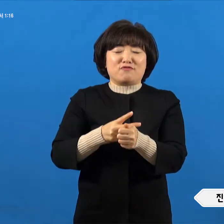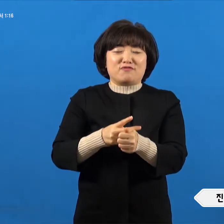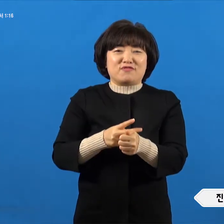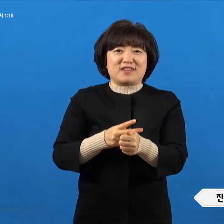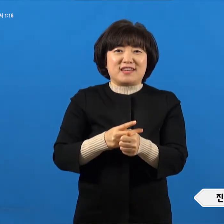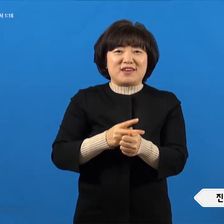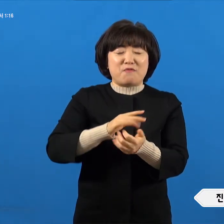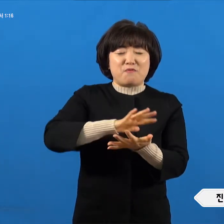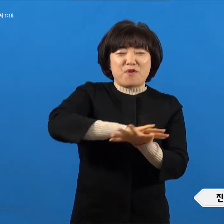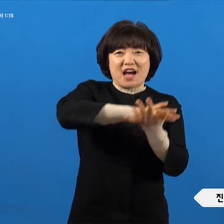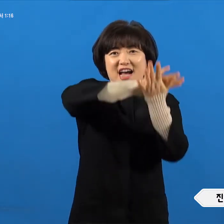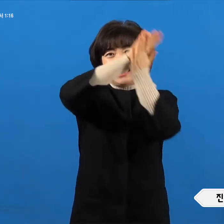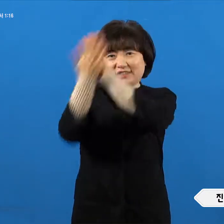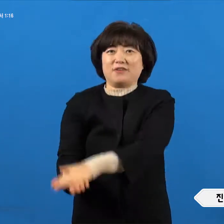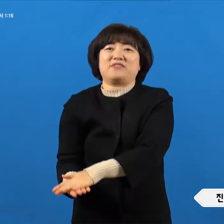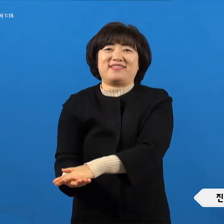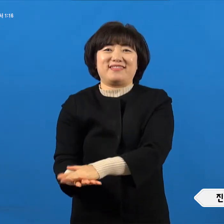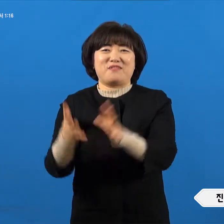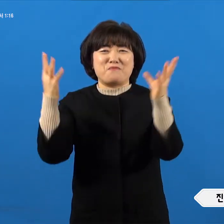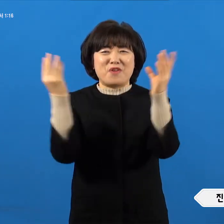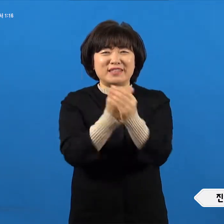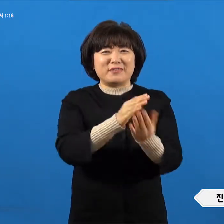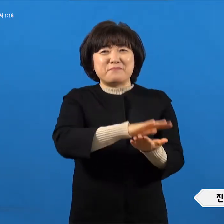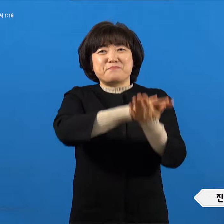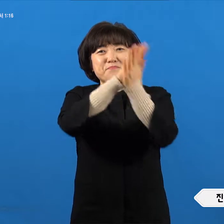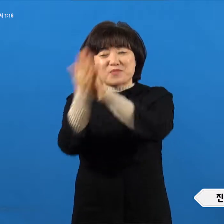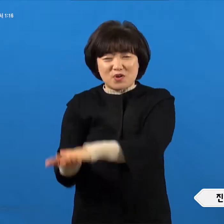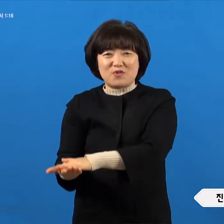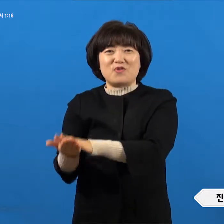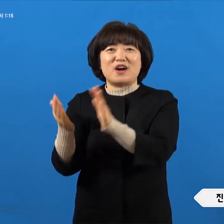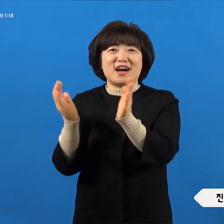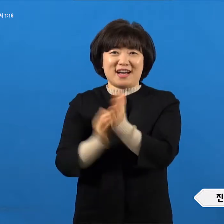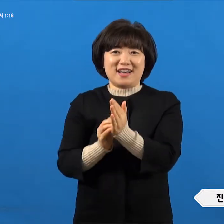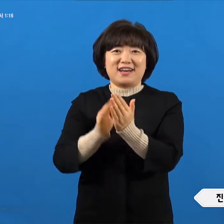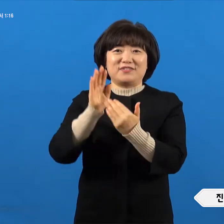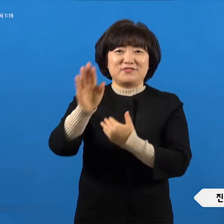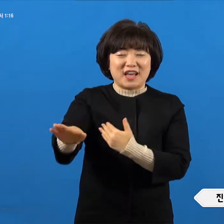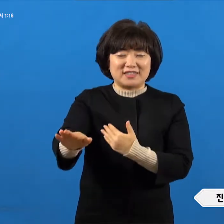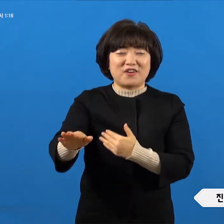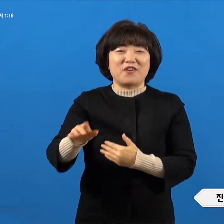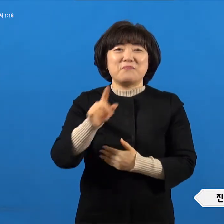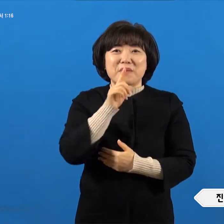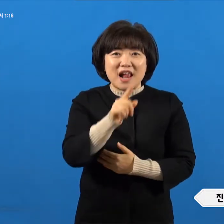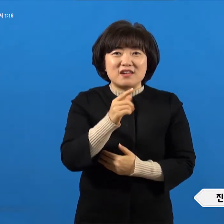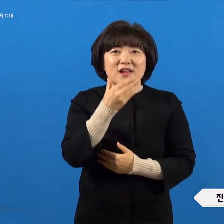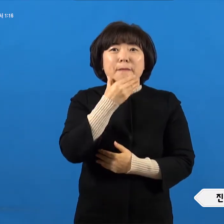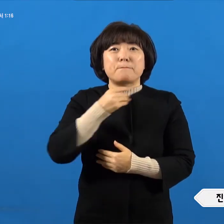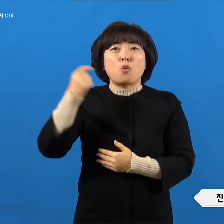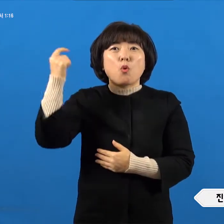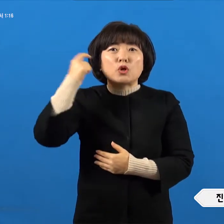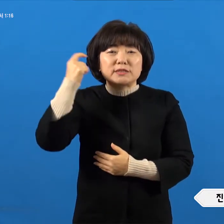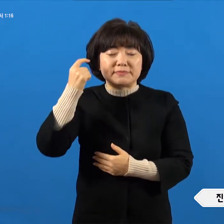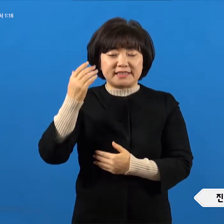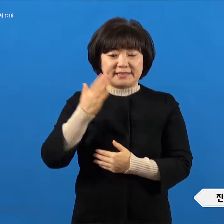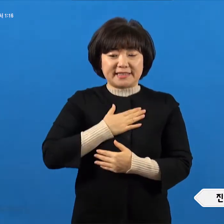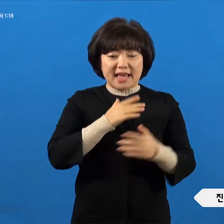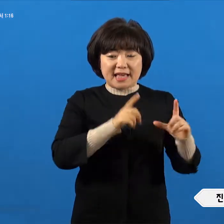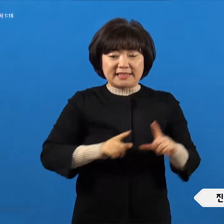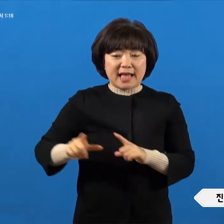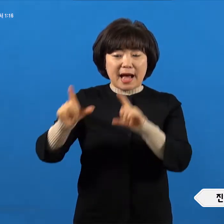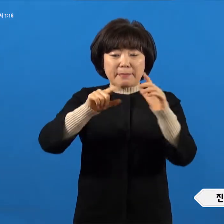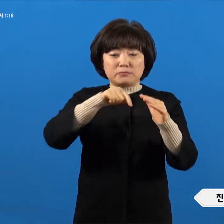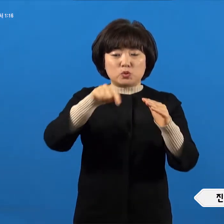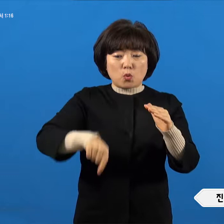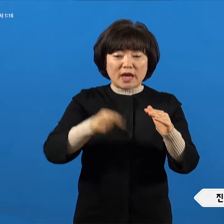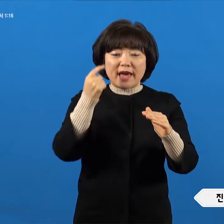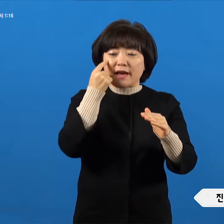180도 바뀌었습니다. 완전히 변화됐습니다. 그래서 그는 고백합니다. 복음은 내 삶 가운데